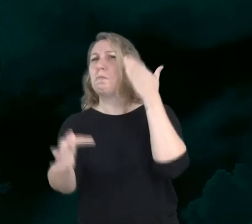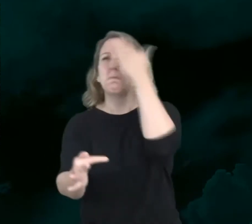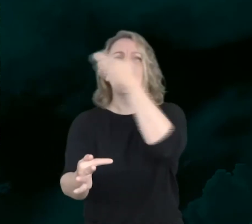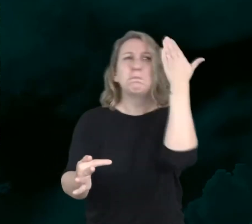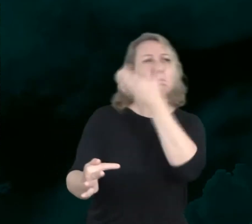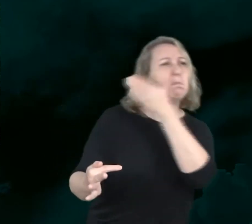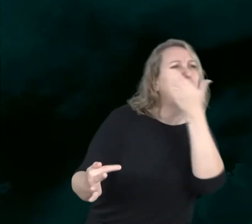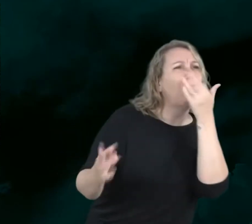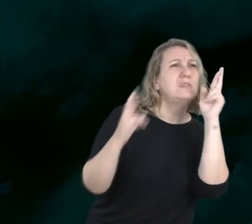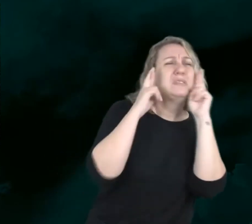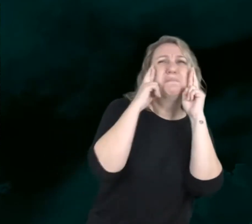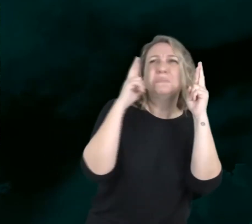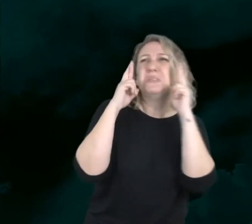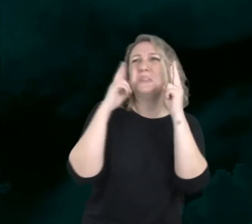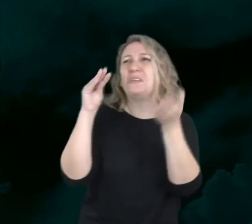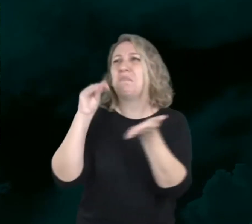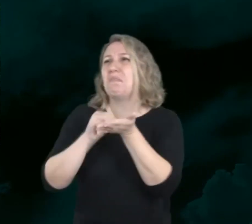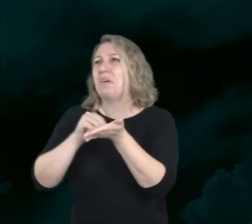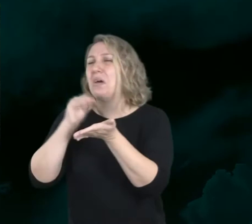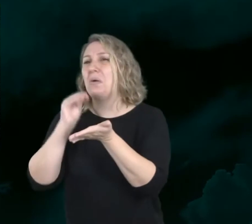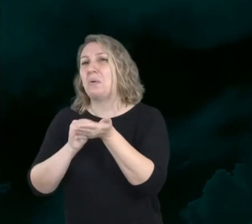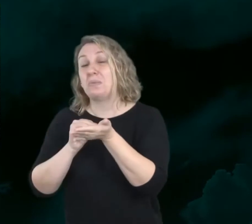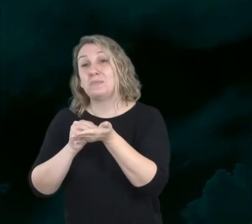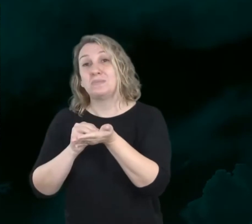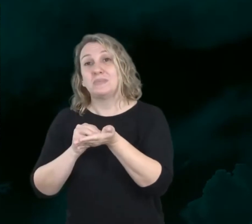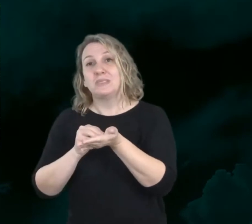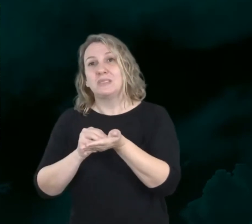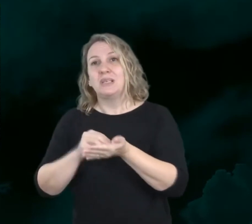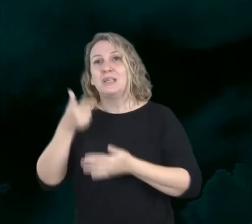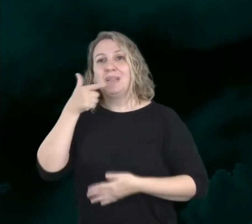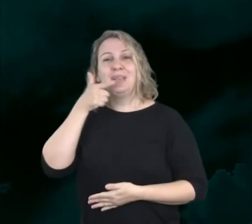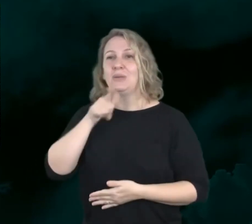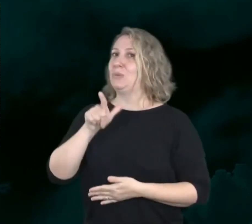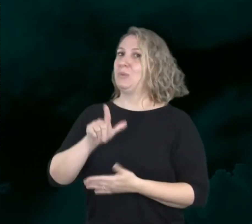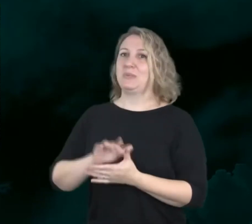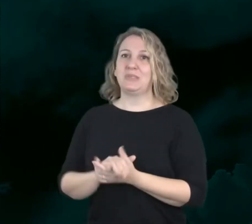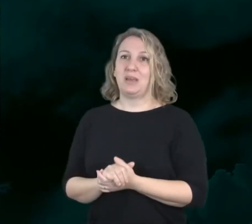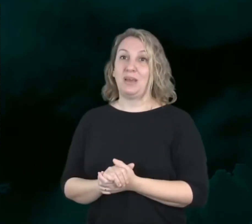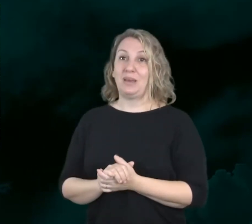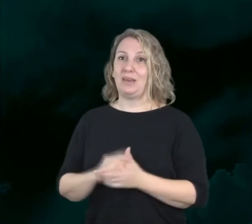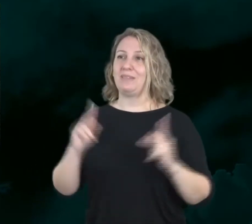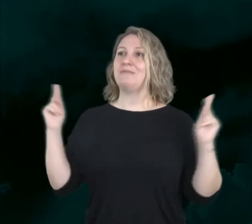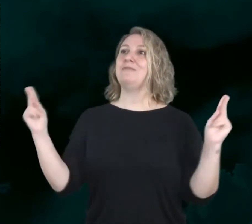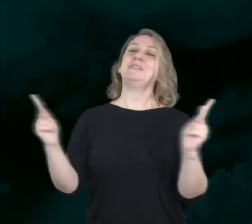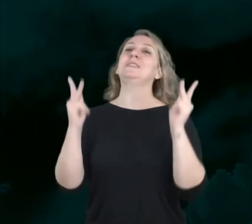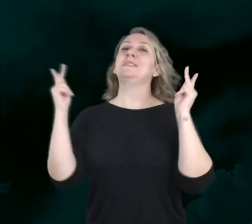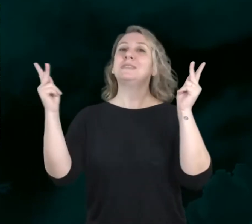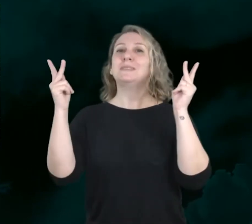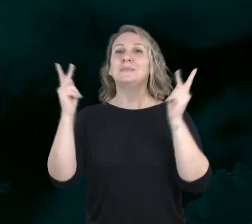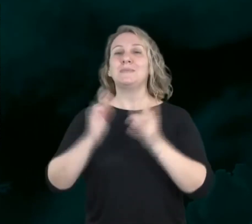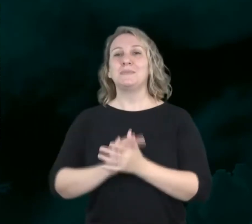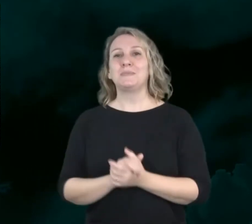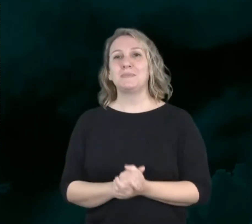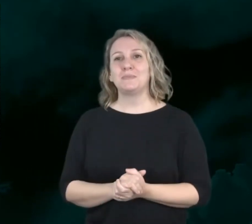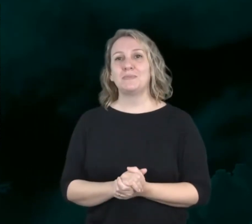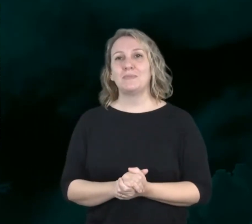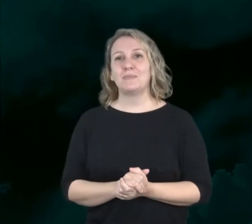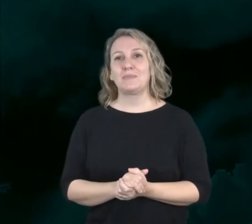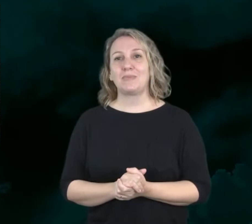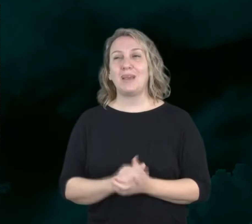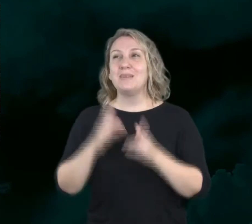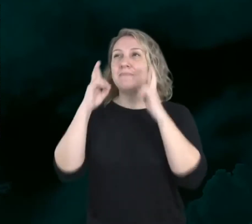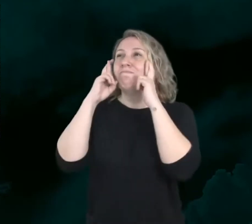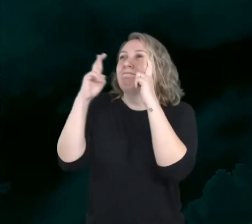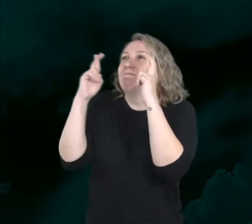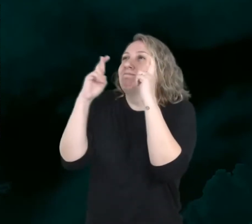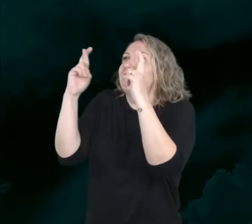a esperança é o combustível para a nossa perseverança. A esperança é o combustível